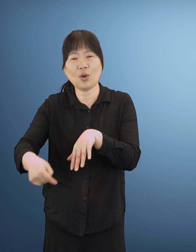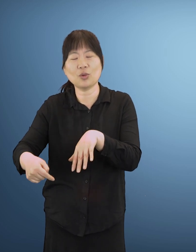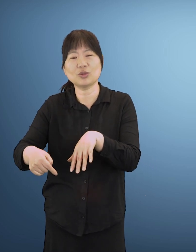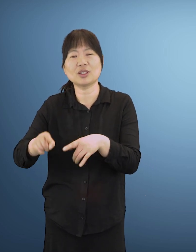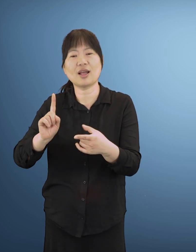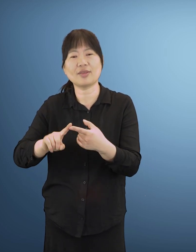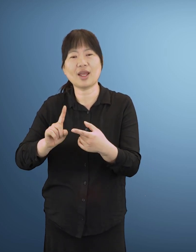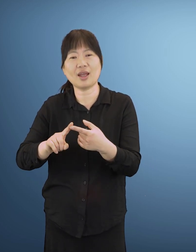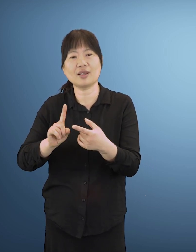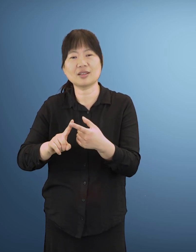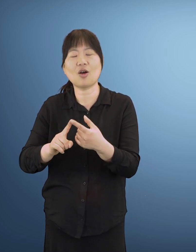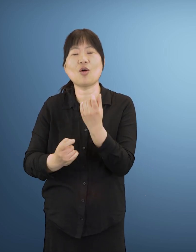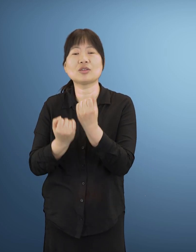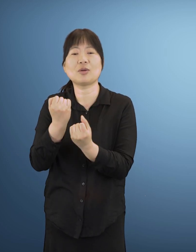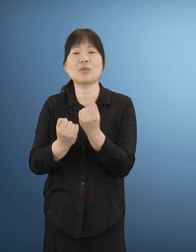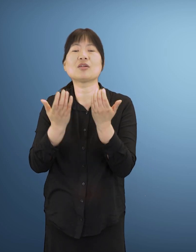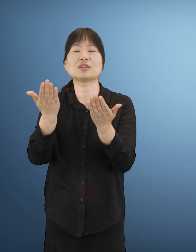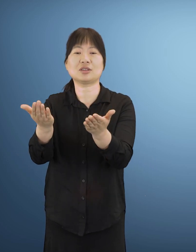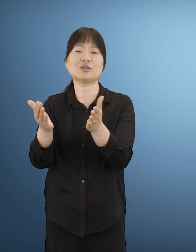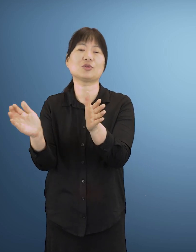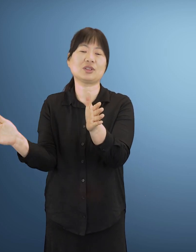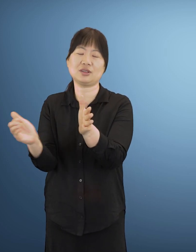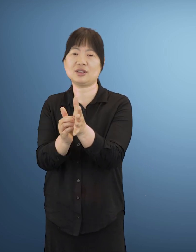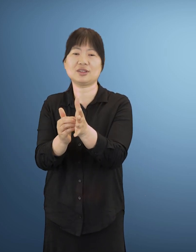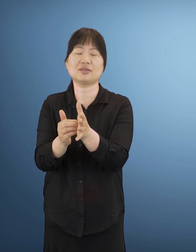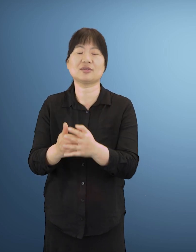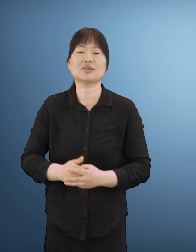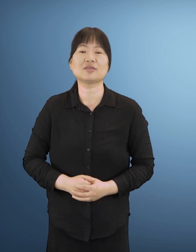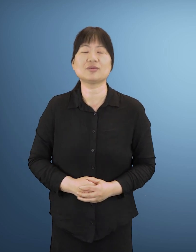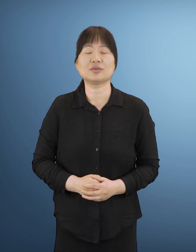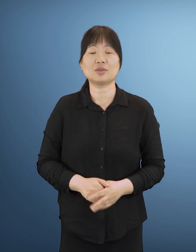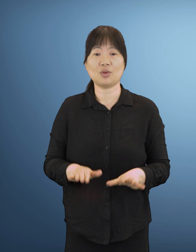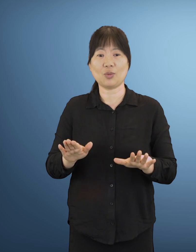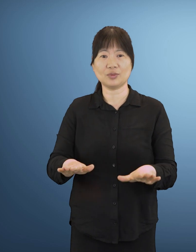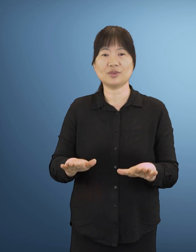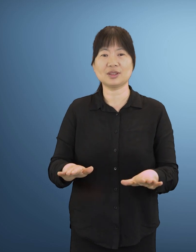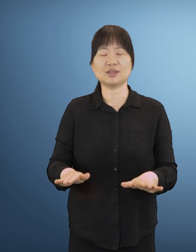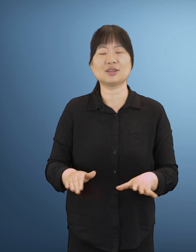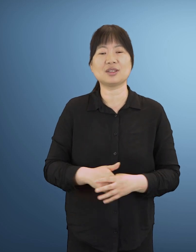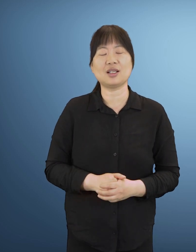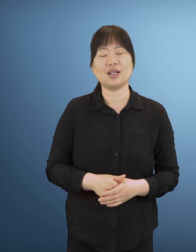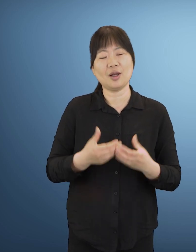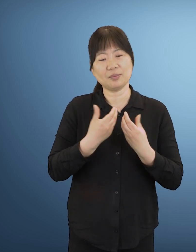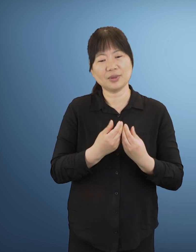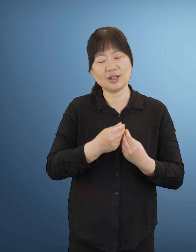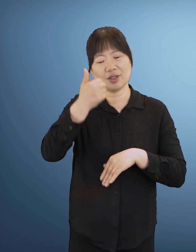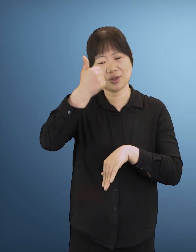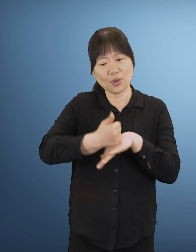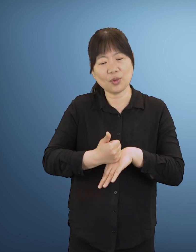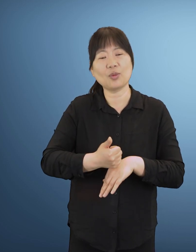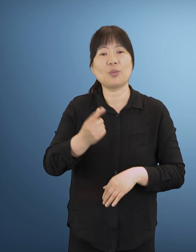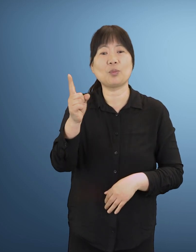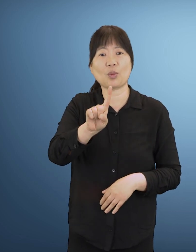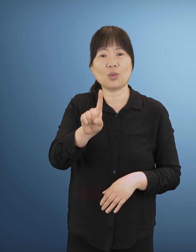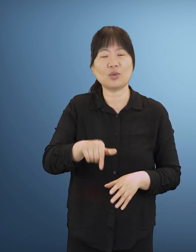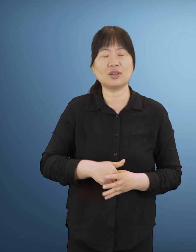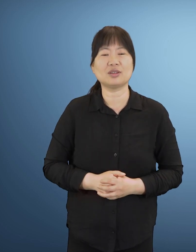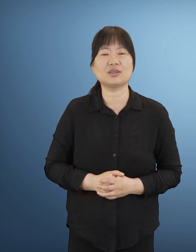이야기로 마무리를 하세요. 그러니까 오늘 이 비유의 결론은